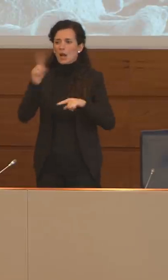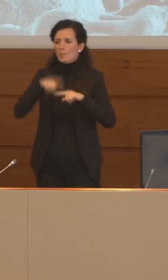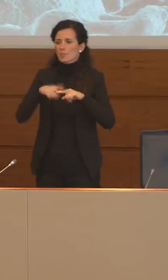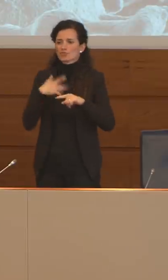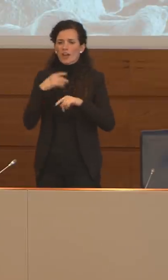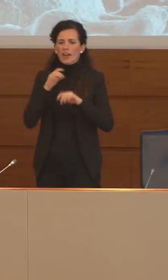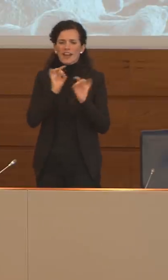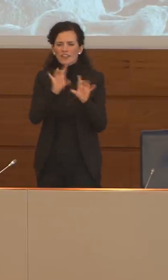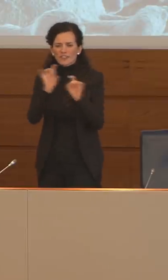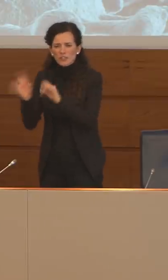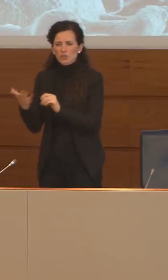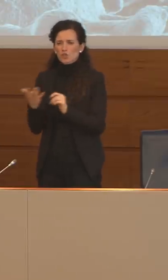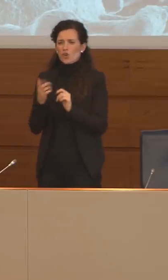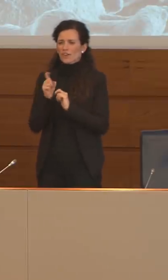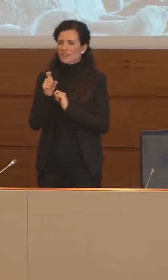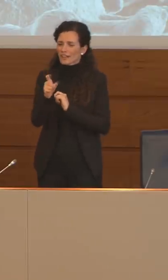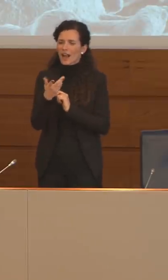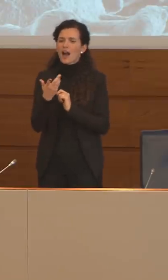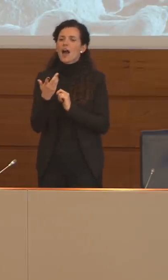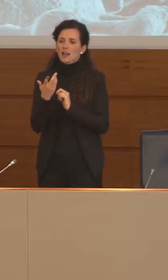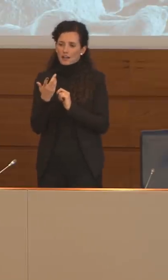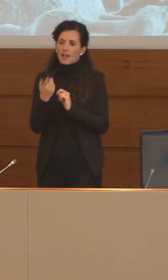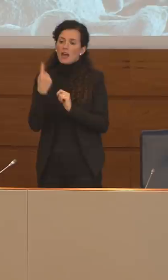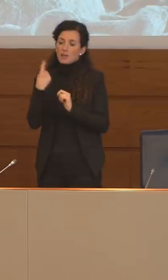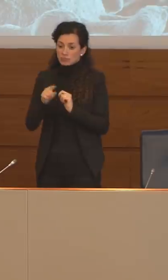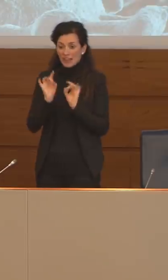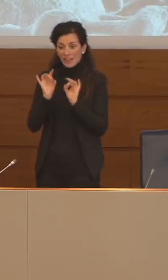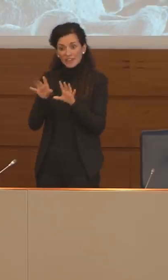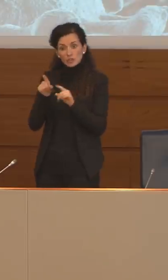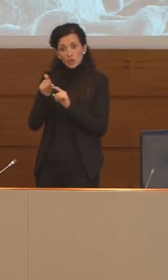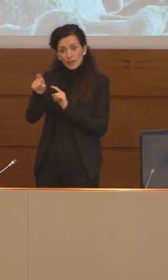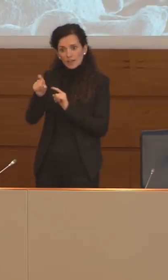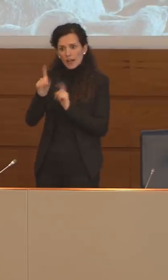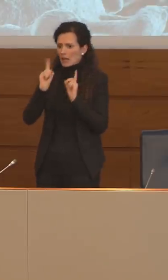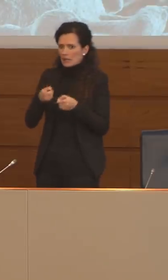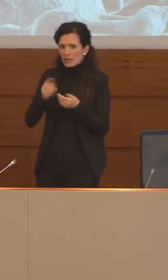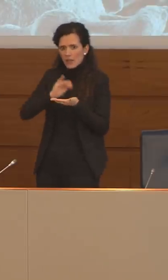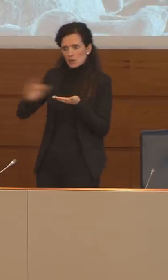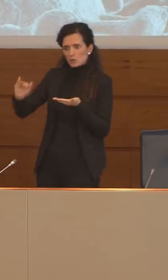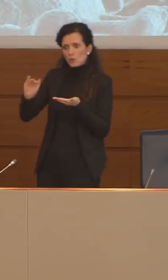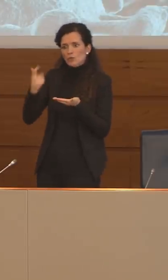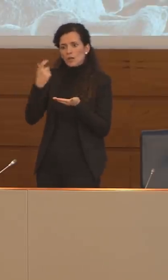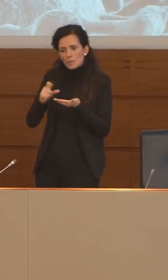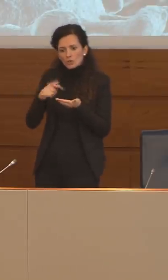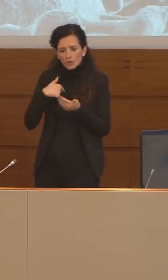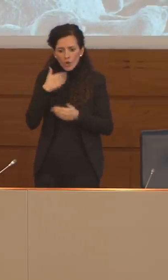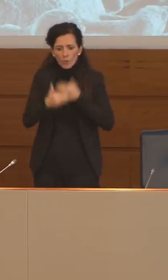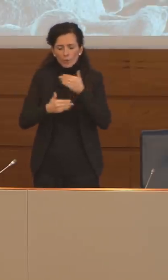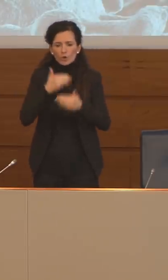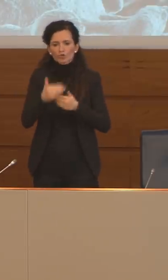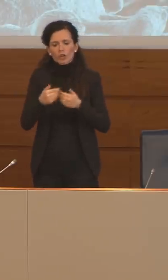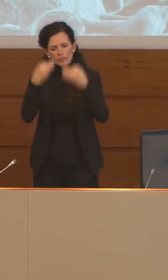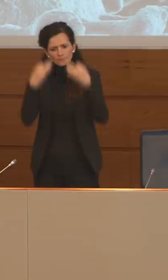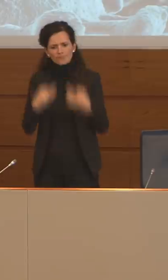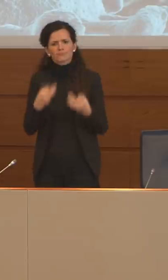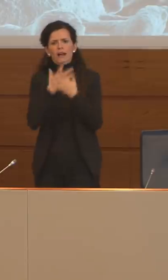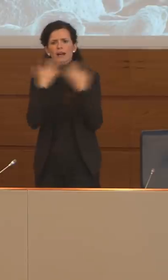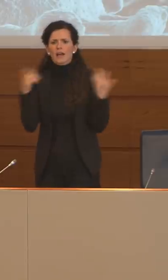quindi vanno escluse anche per te infezioni virali prima di procedere poi alla determinazione